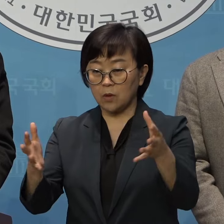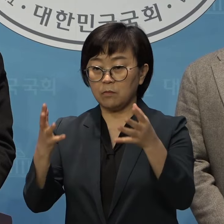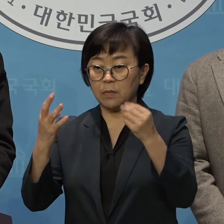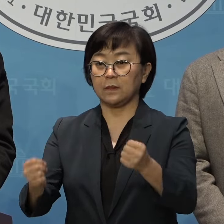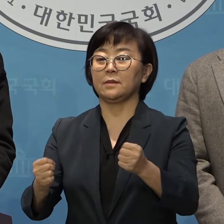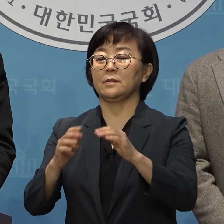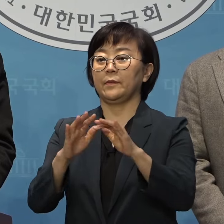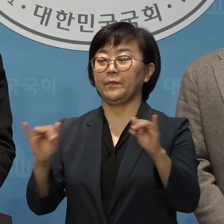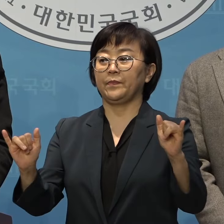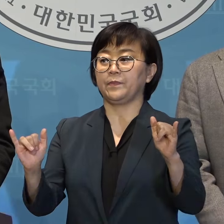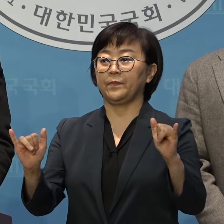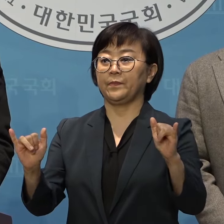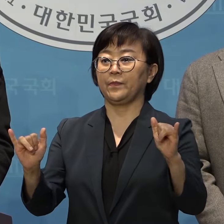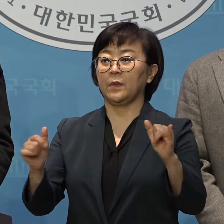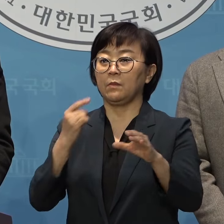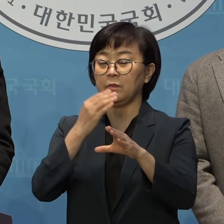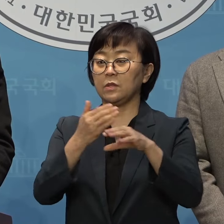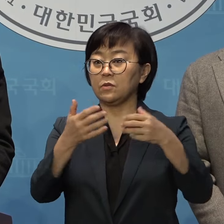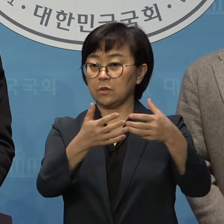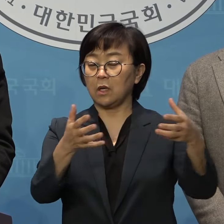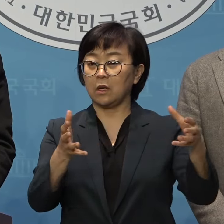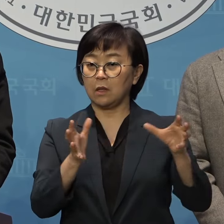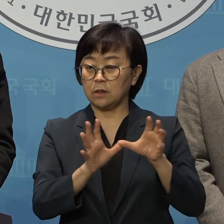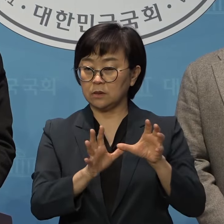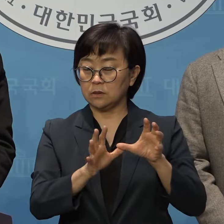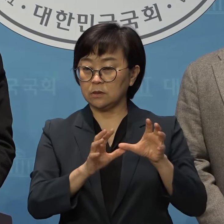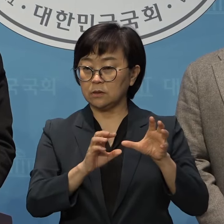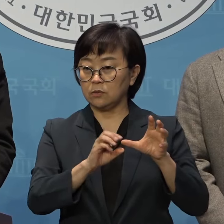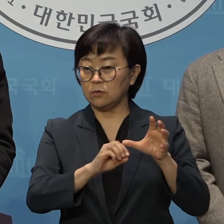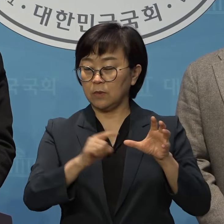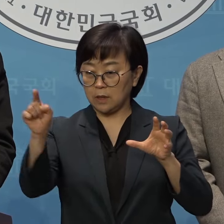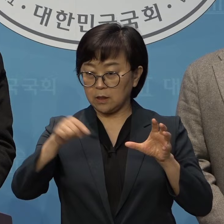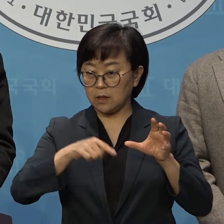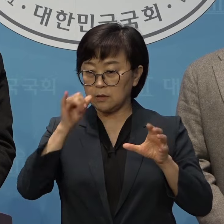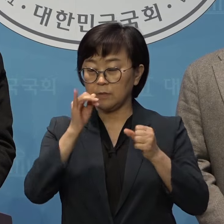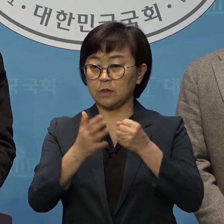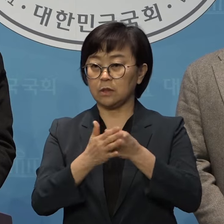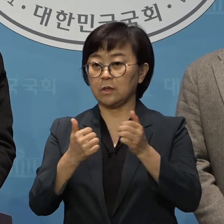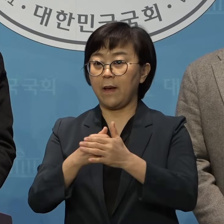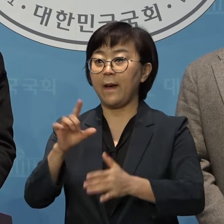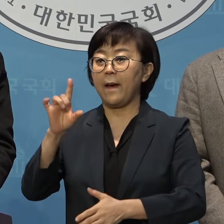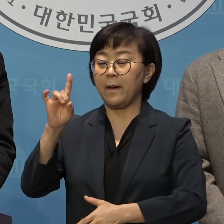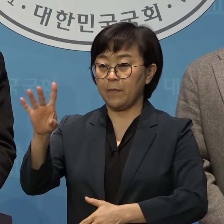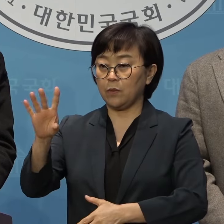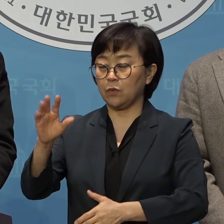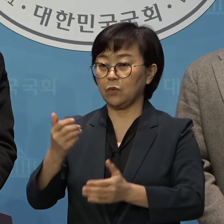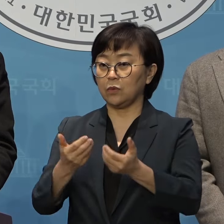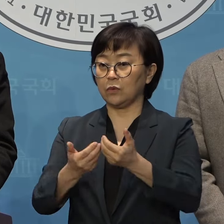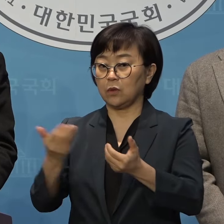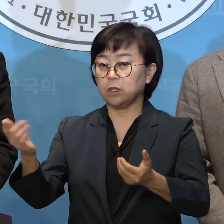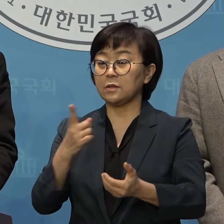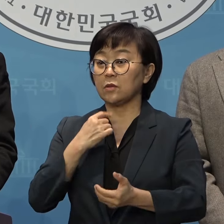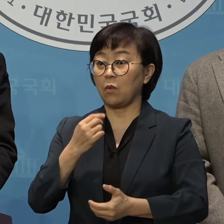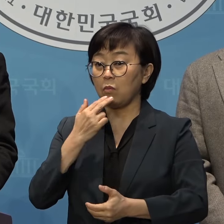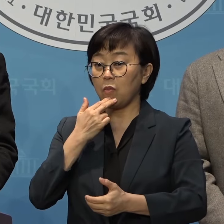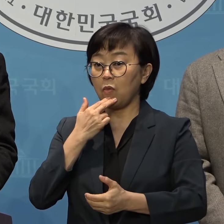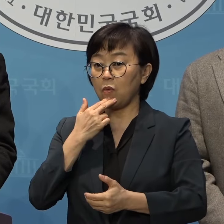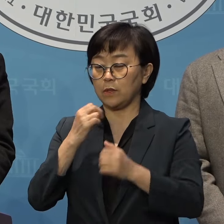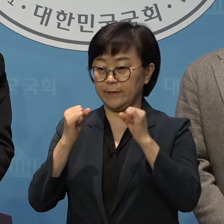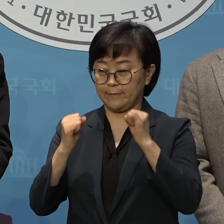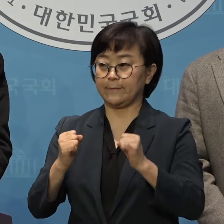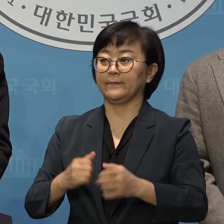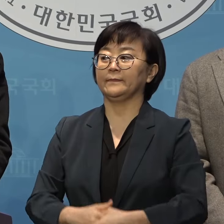수많은 사람들이 민주당을 들락날락했지만 저는 민주당을 한 번도 떠나지 않고